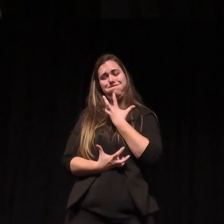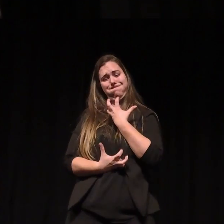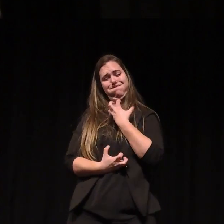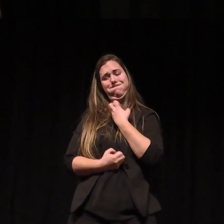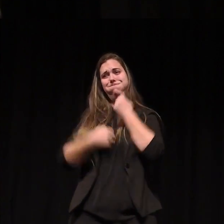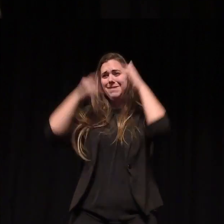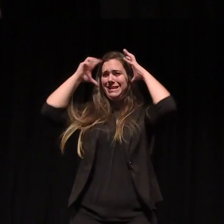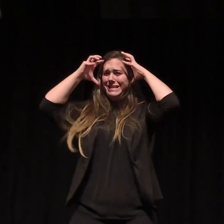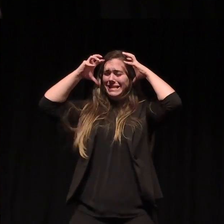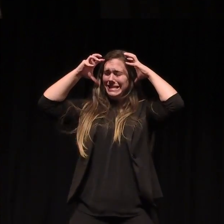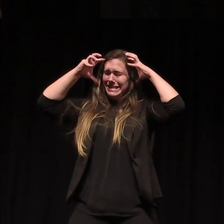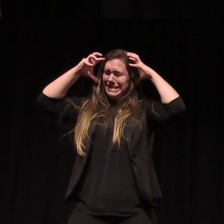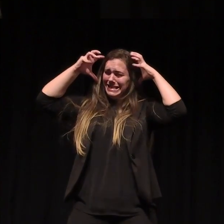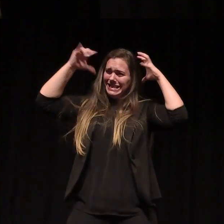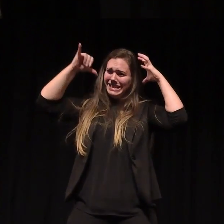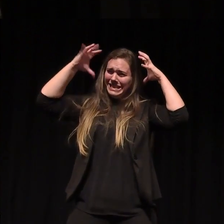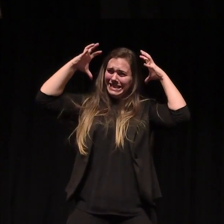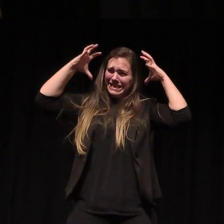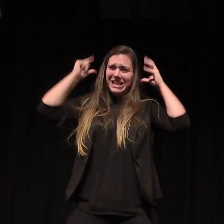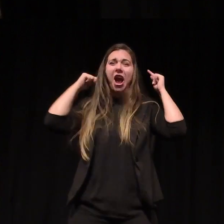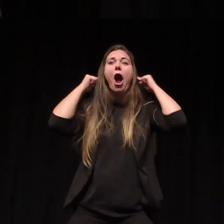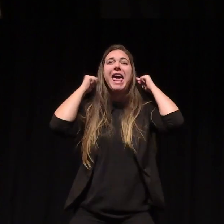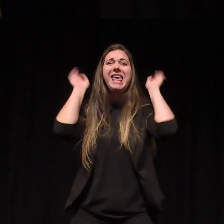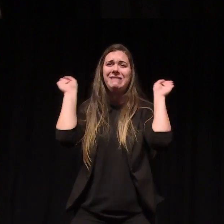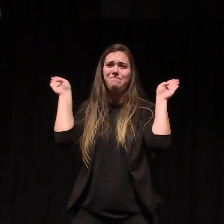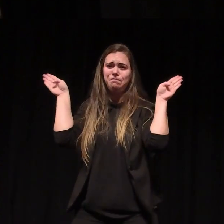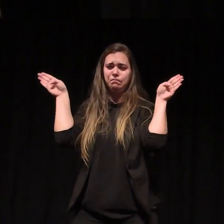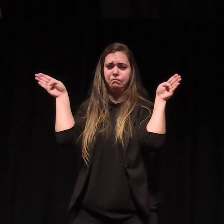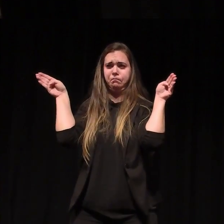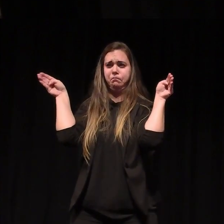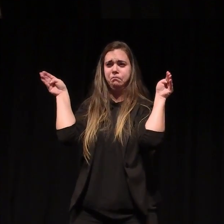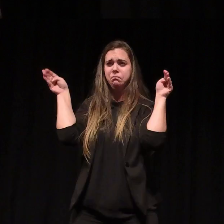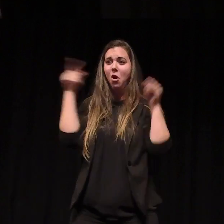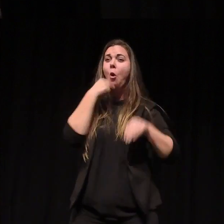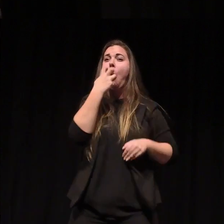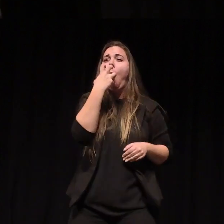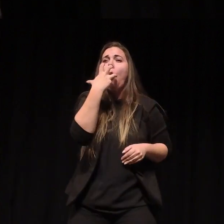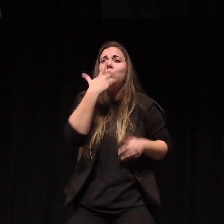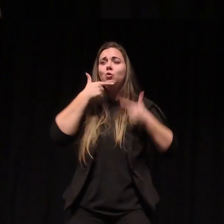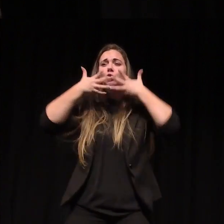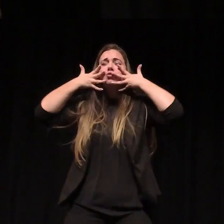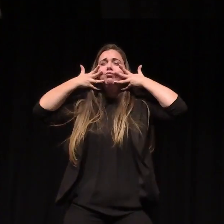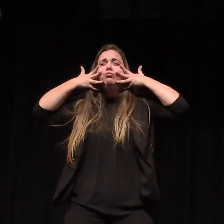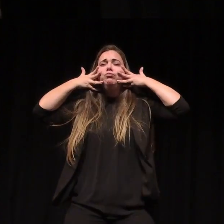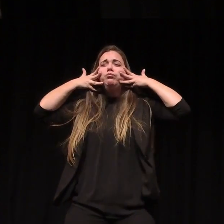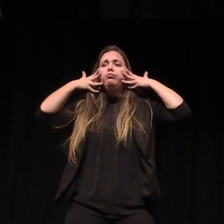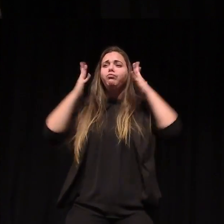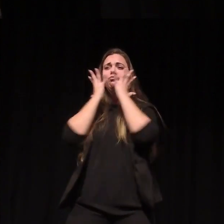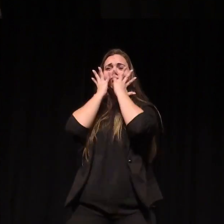venue grosse. Ses oreilles ont sorti jusqu'ici, son nez jusque-là. Ses yeux sont venus petits, puis ses